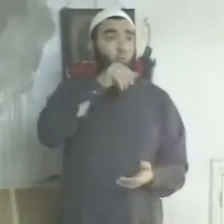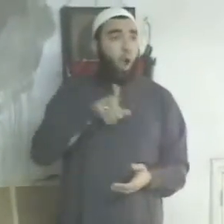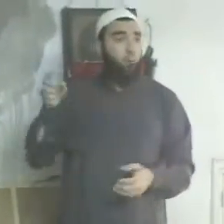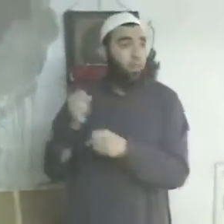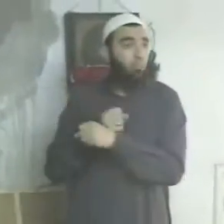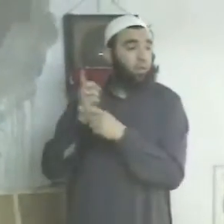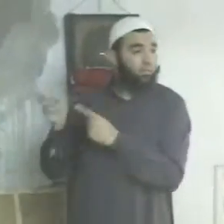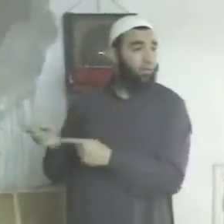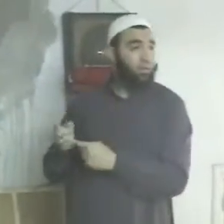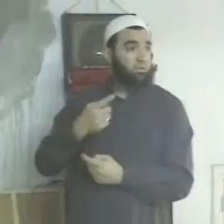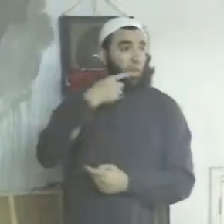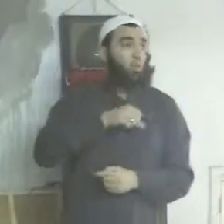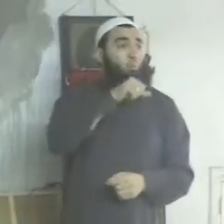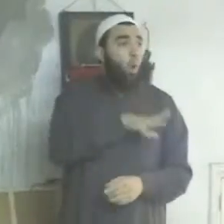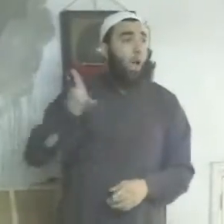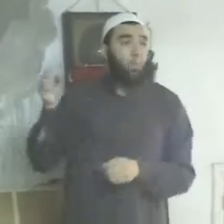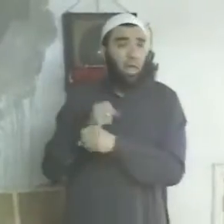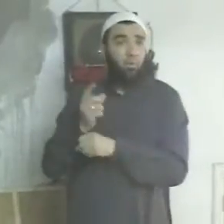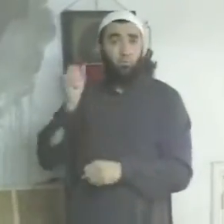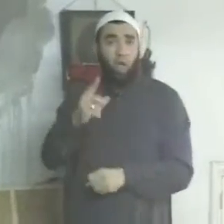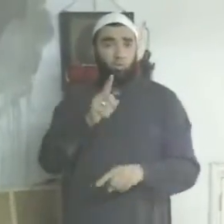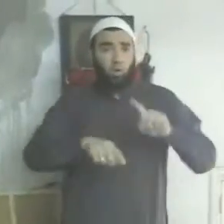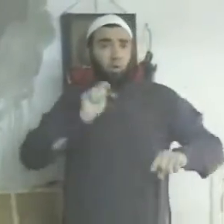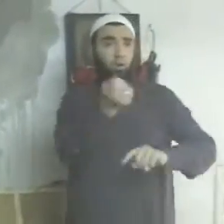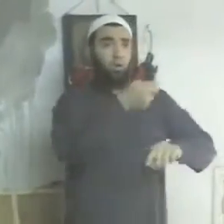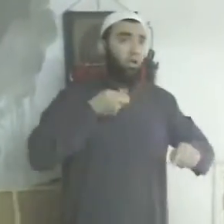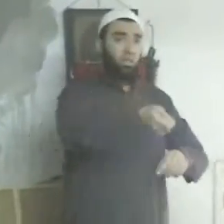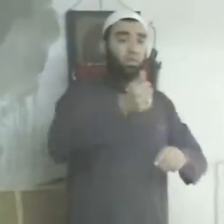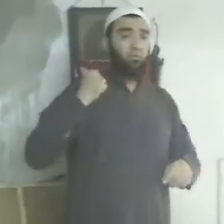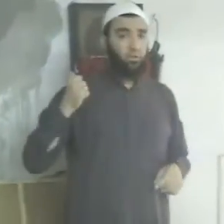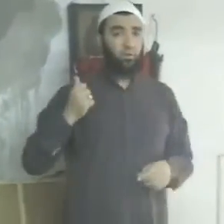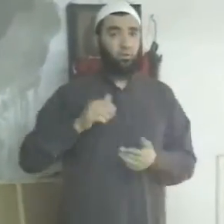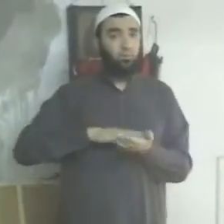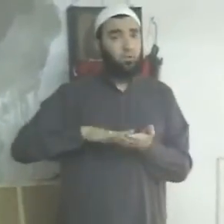افعل هذا محمد رسول الله؟